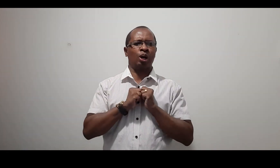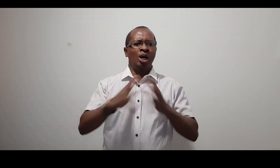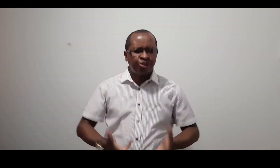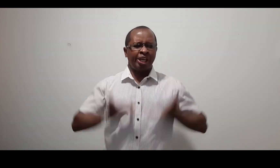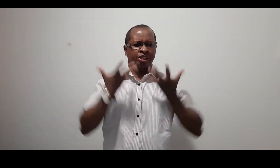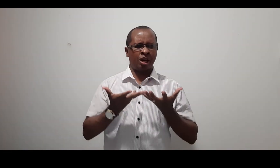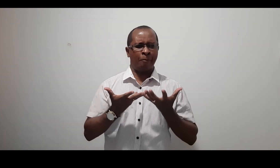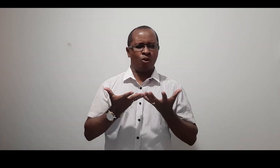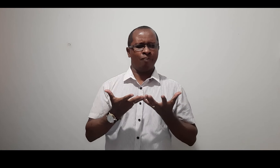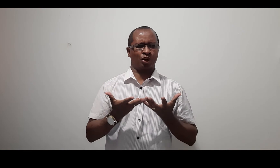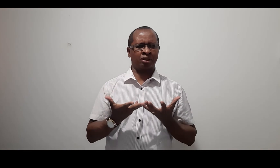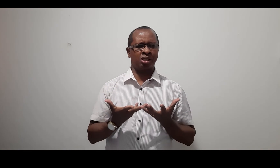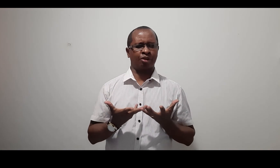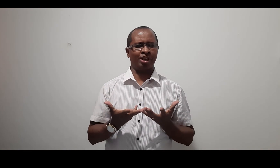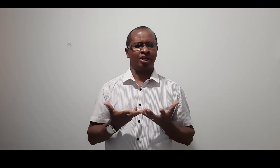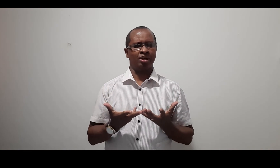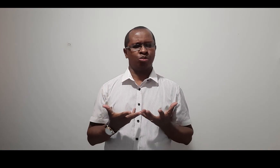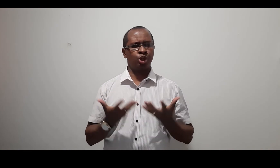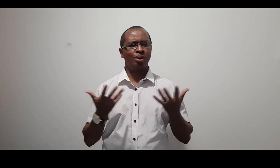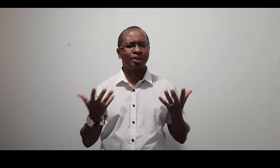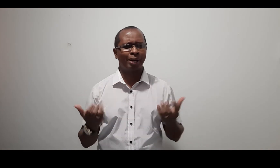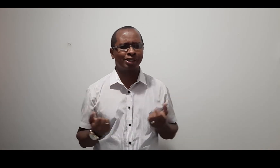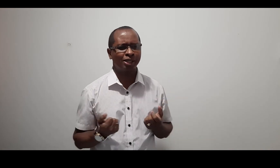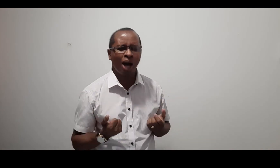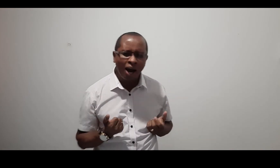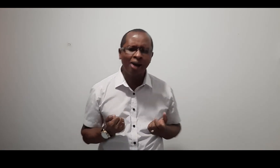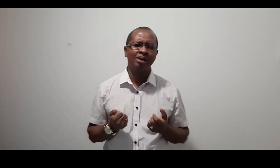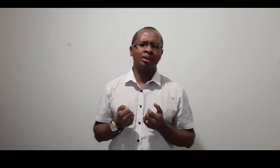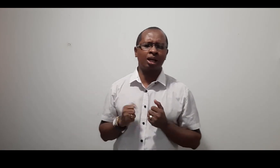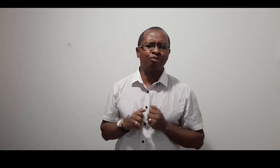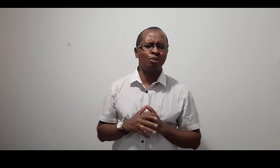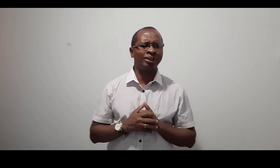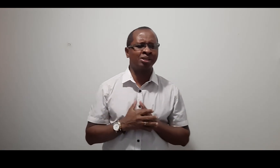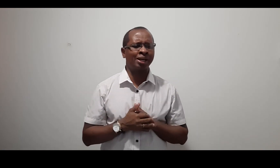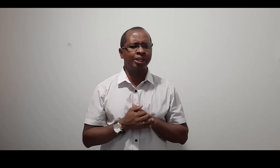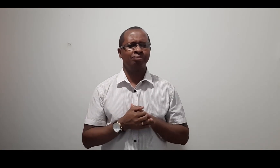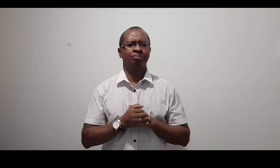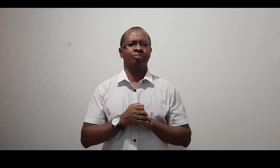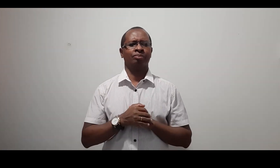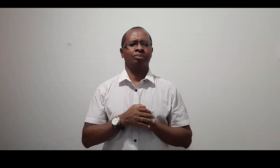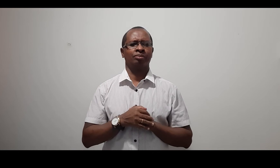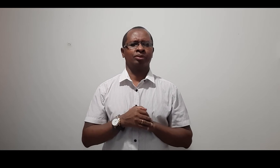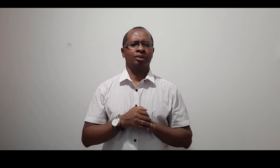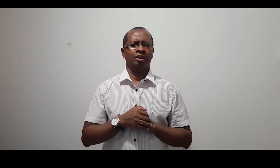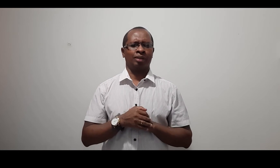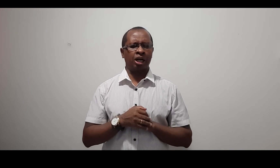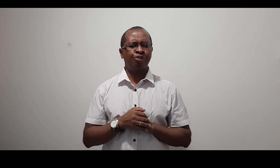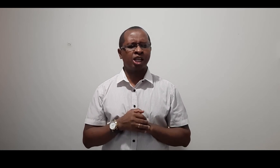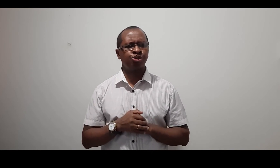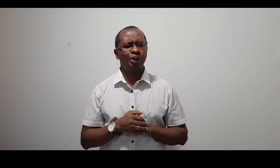ny fiesehampo moratezitra ve misy olona de manazanazy ah tandrehy fa moratezitra an'iny tandrehy fa rasy fo iny